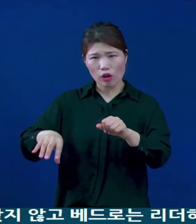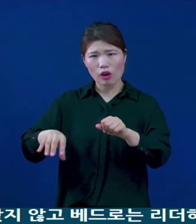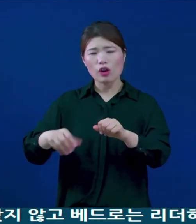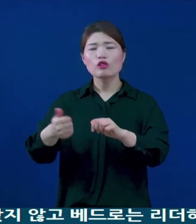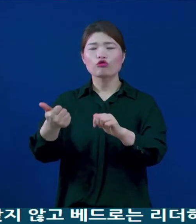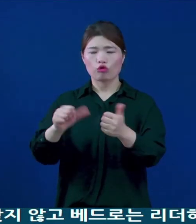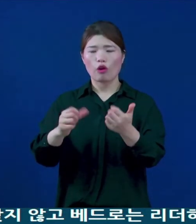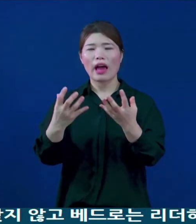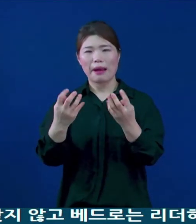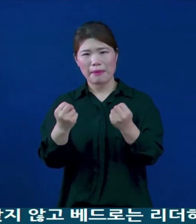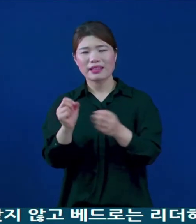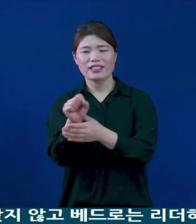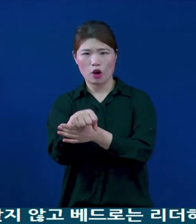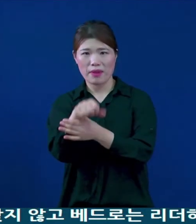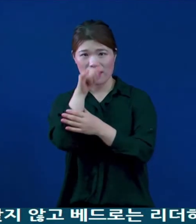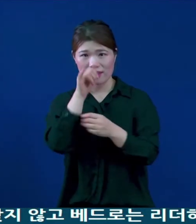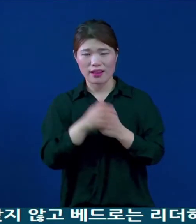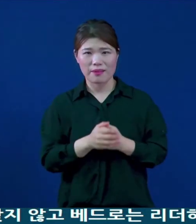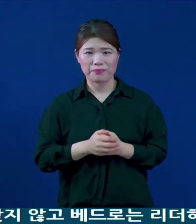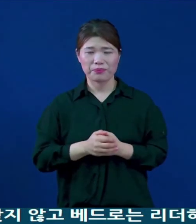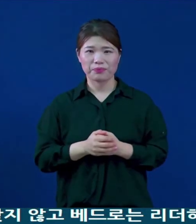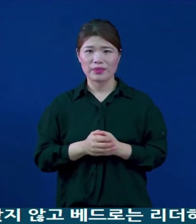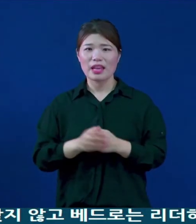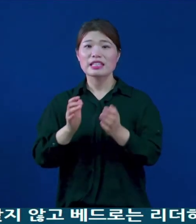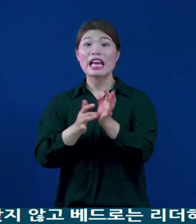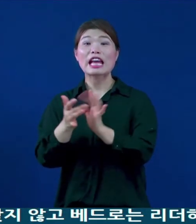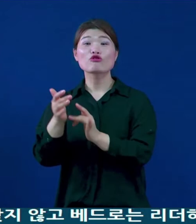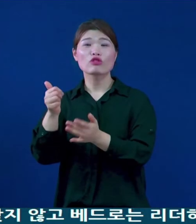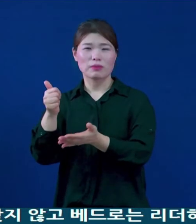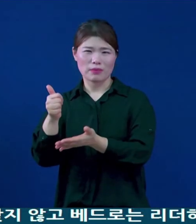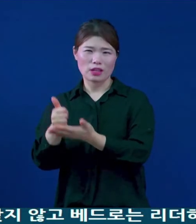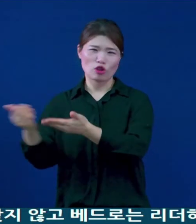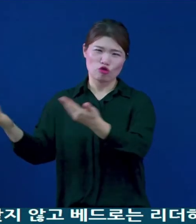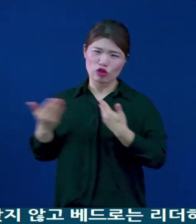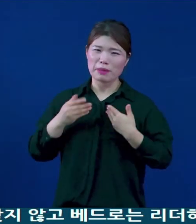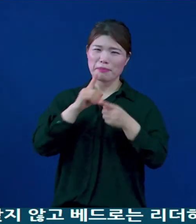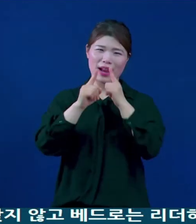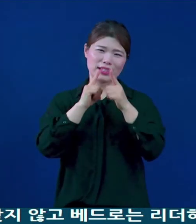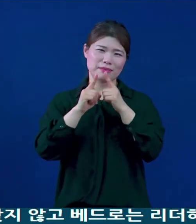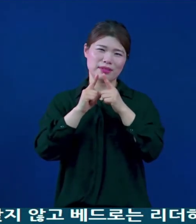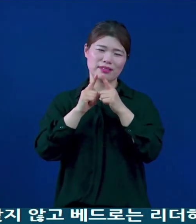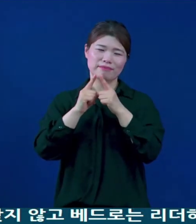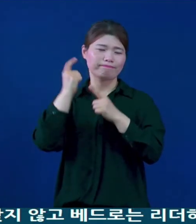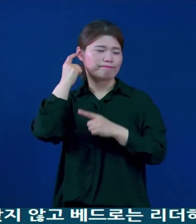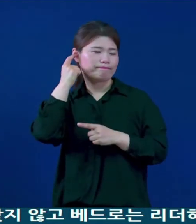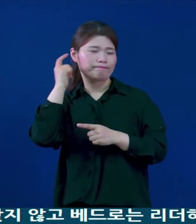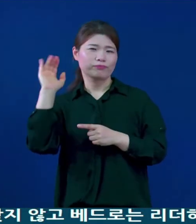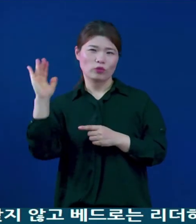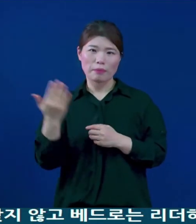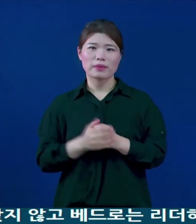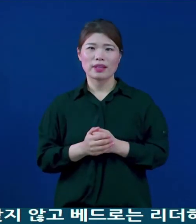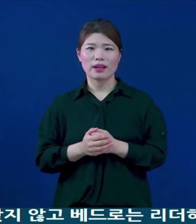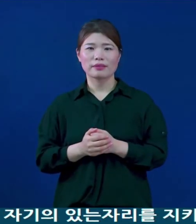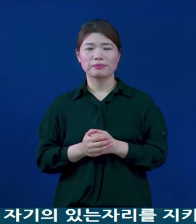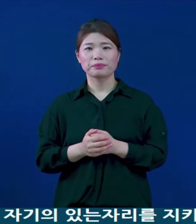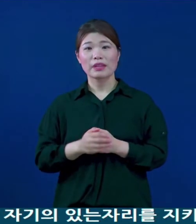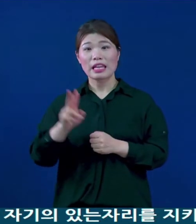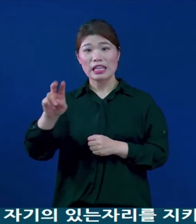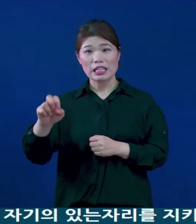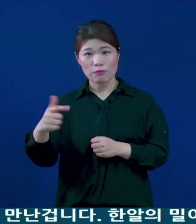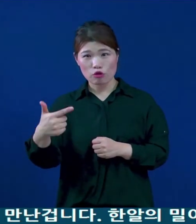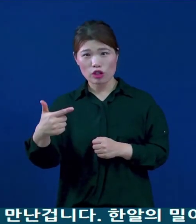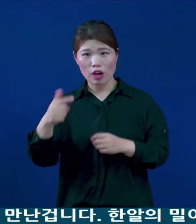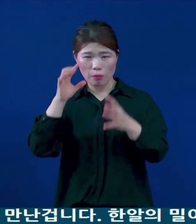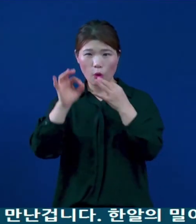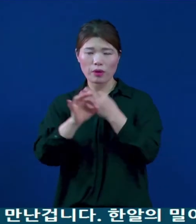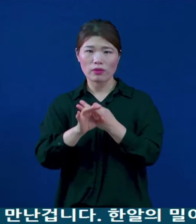맺는다. 예수님이 자기에게 들려주시는 이 말씀을 받은 거예요. 그리고 26절, 사람이